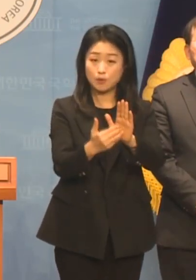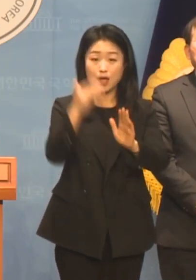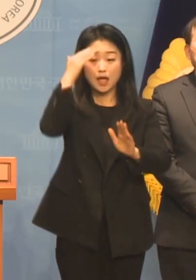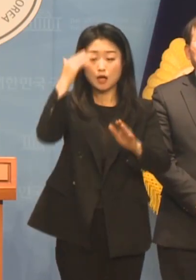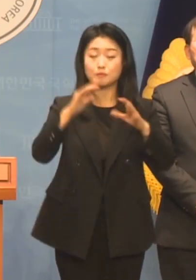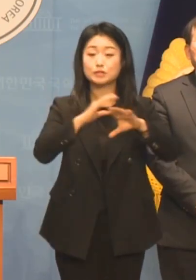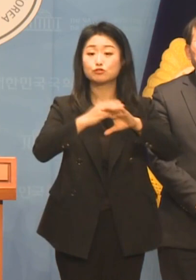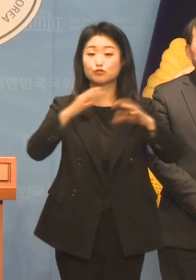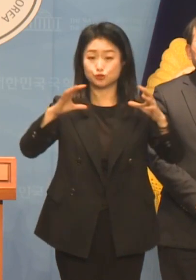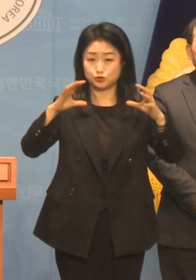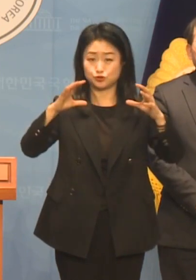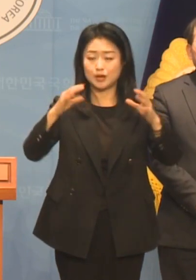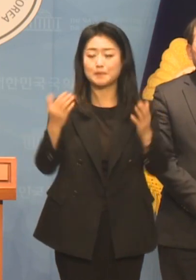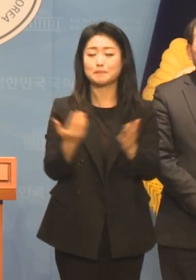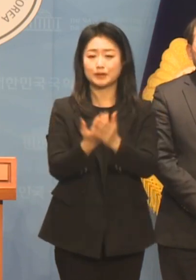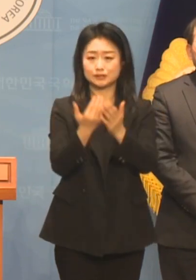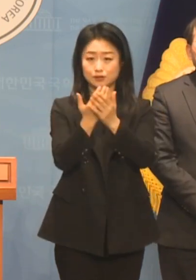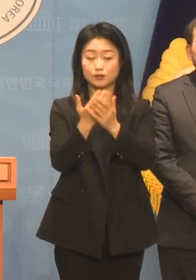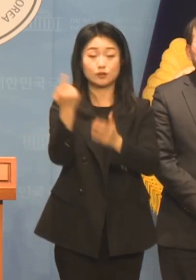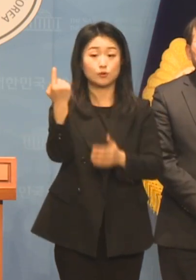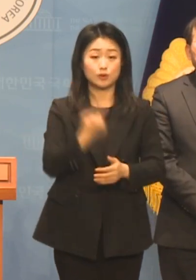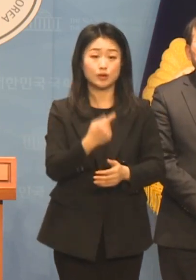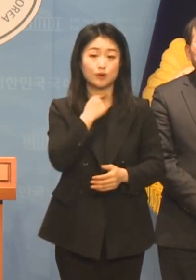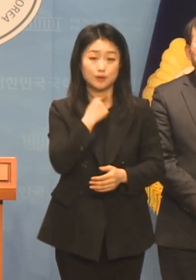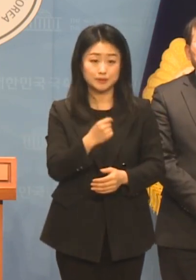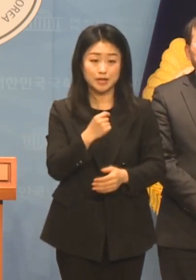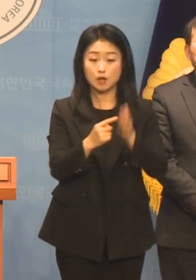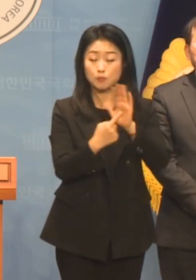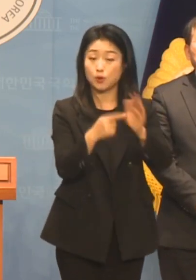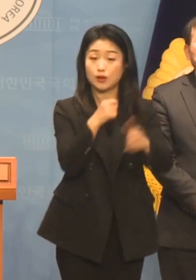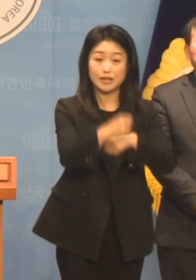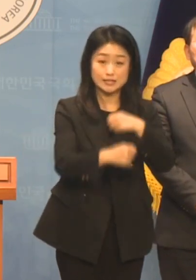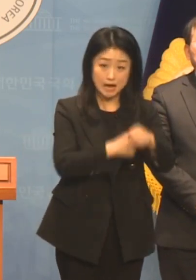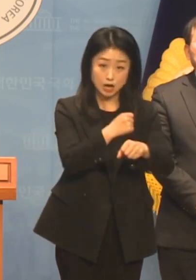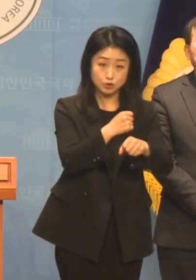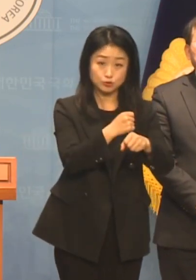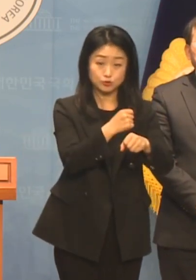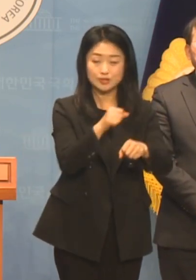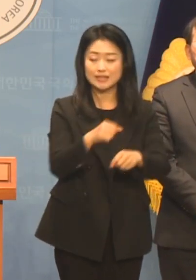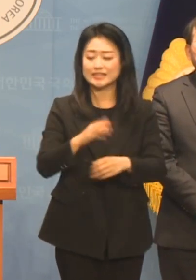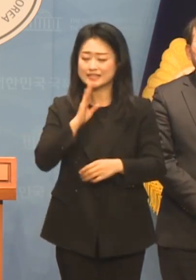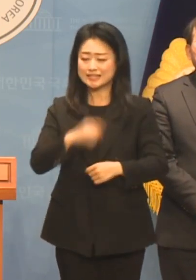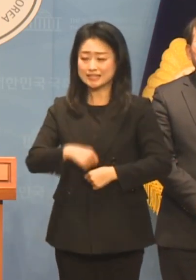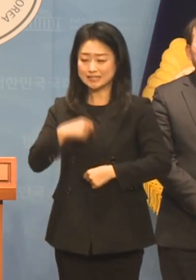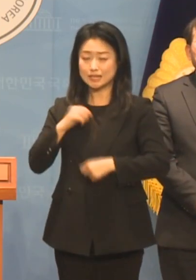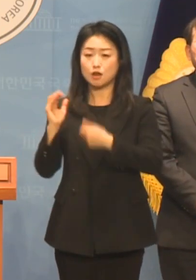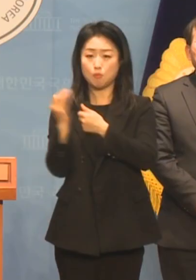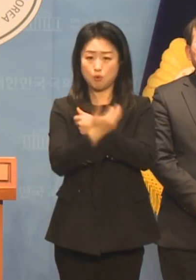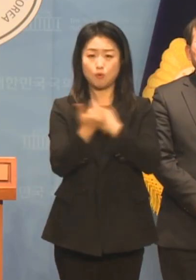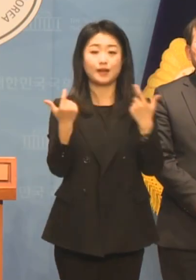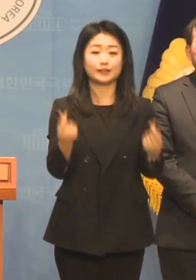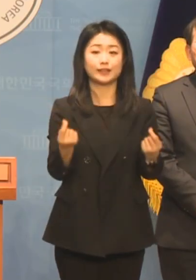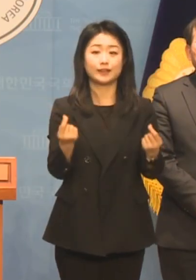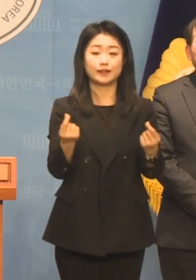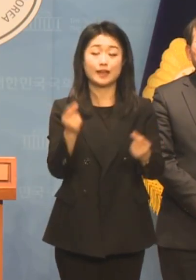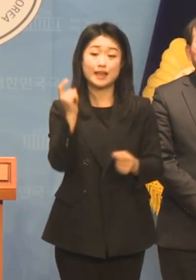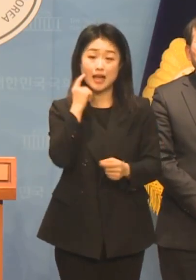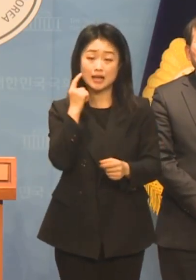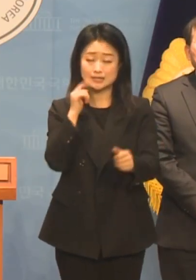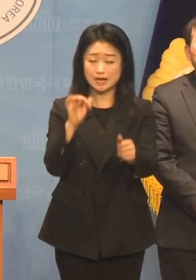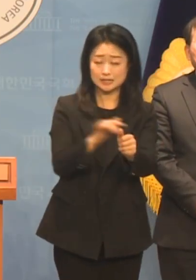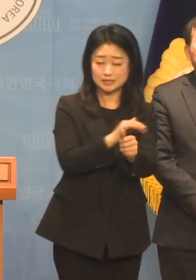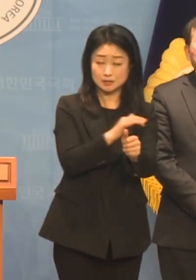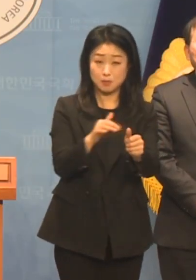민주주의를 지켜내고자 합니다. 표현의 자유는 진실을 지킬 때 빛나는 가치입니다. 허위와 음모의